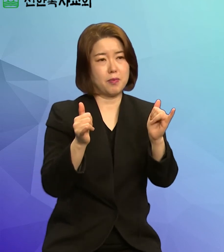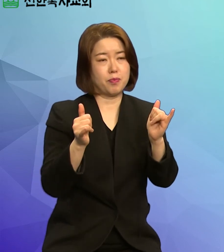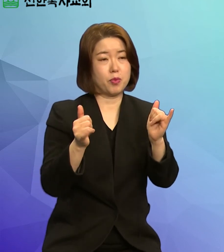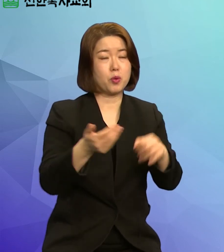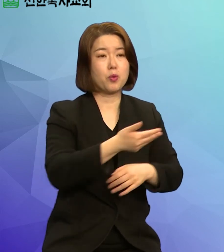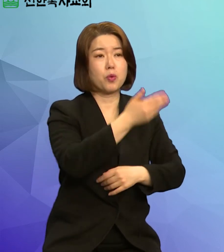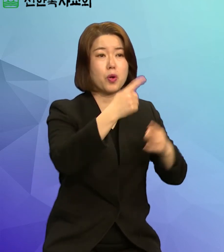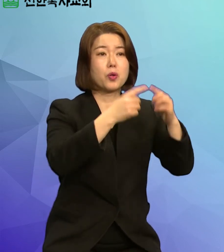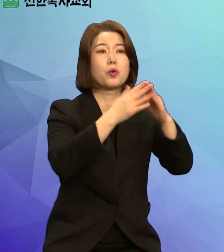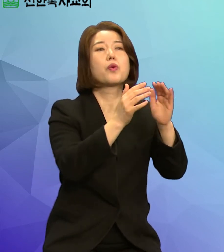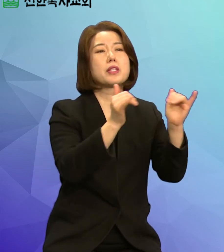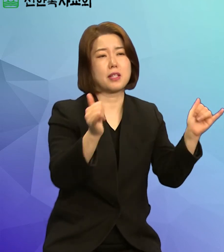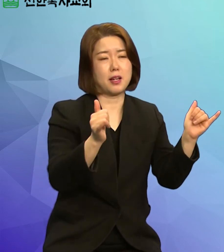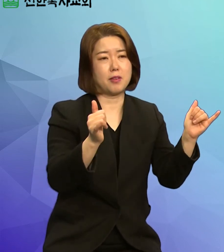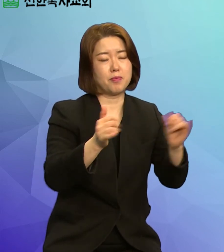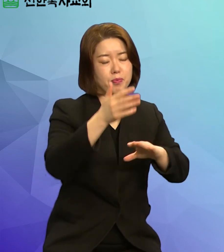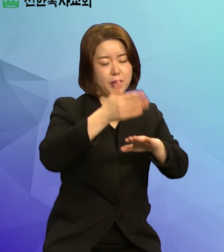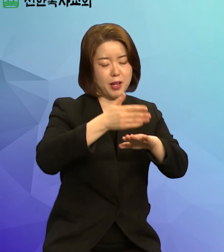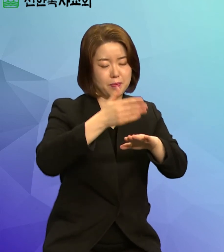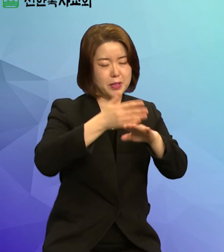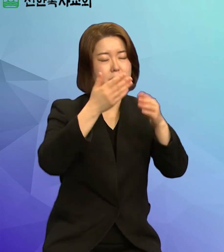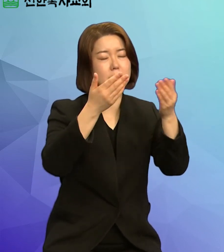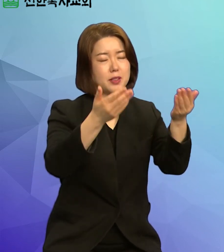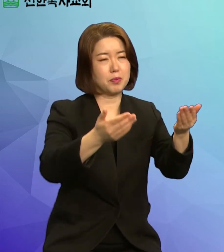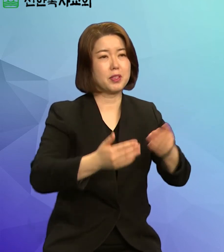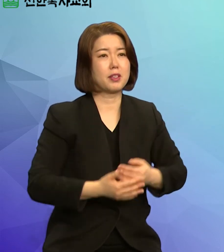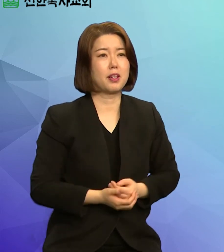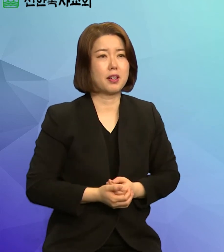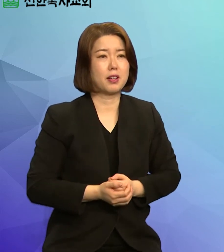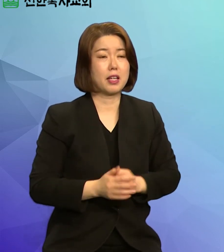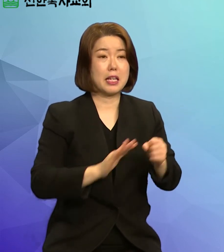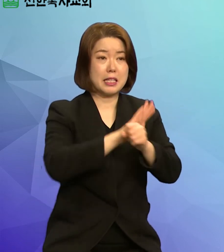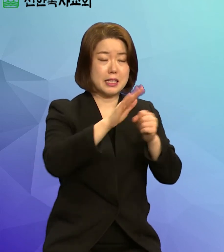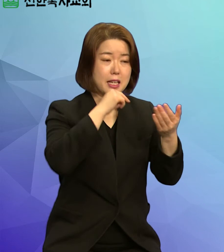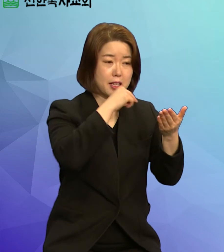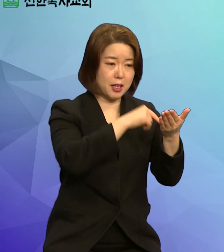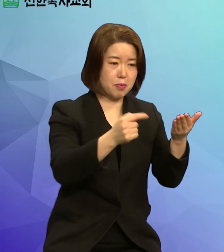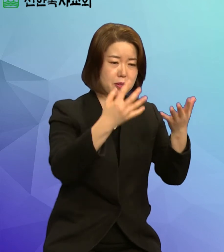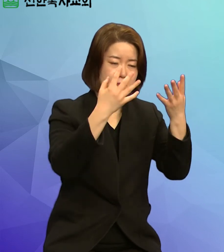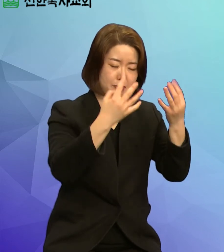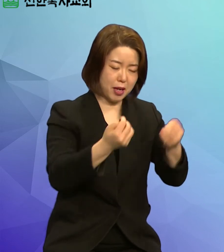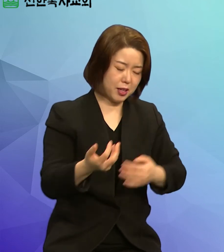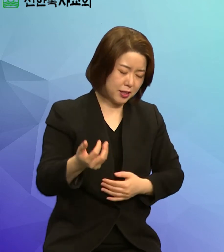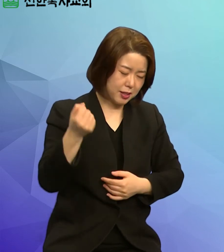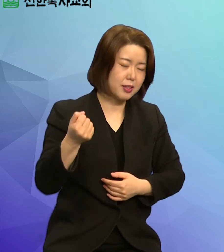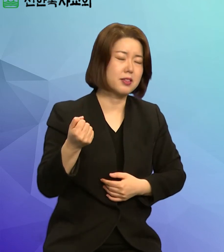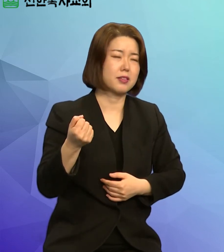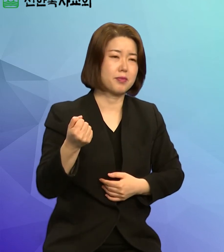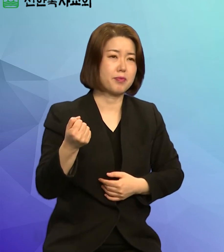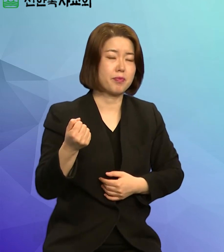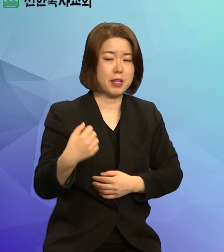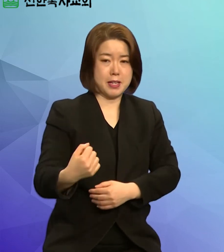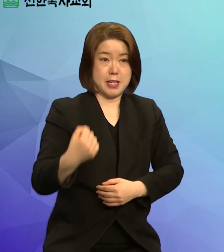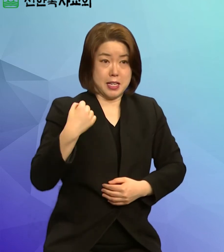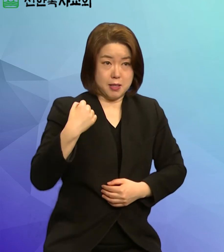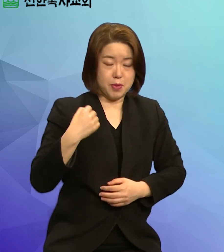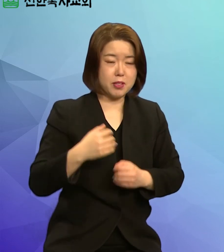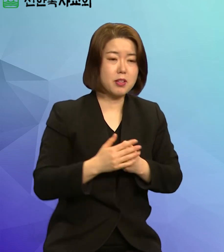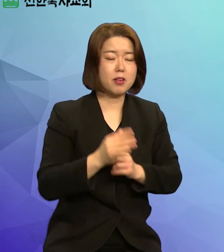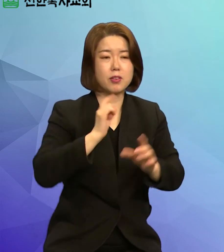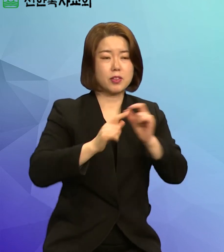모든 교우님들 감사합니다. 사랑의 빛 많이 지고 갑니다. 힘을 내서 더